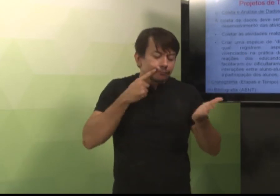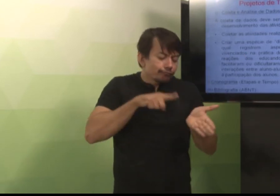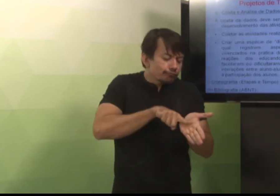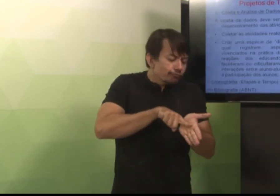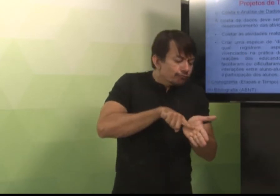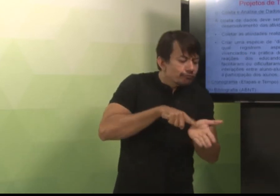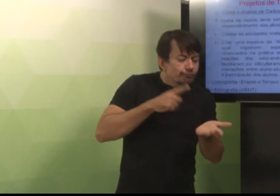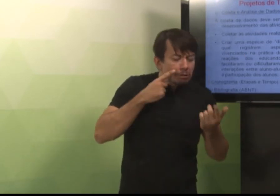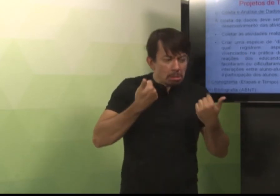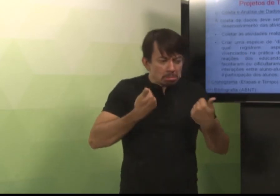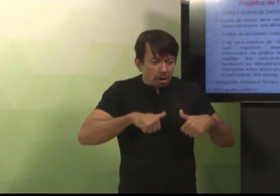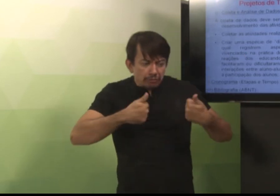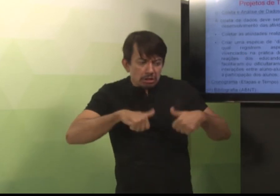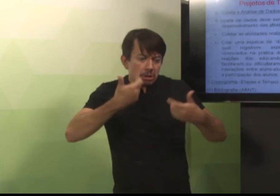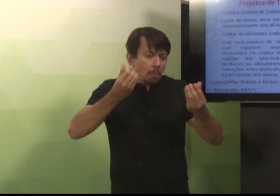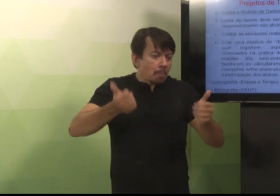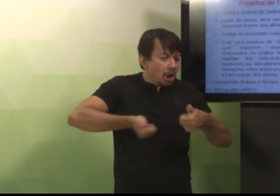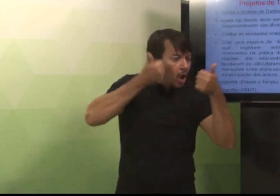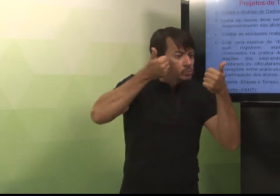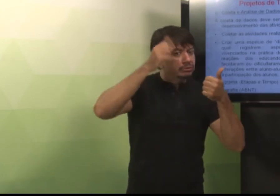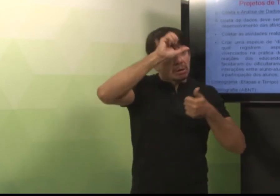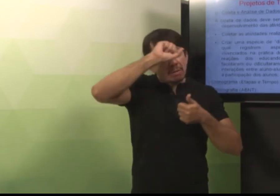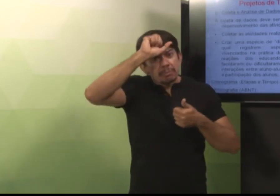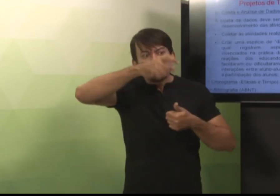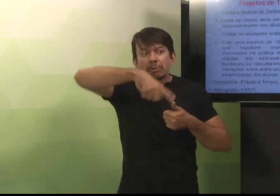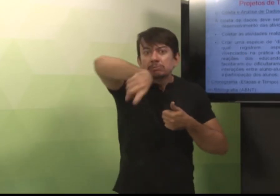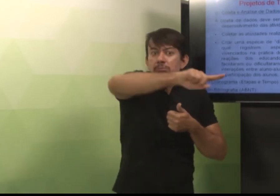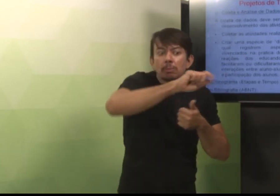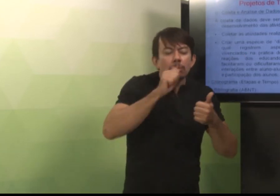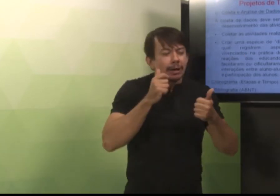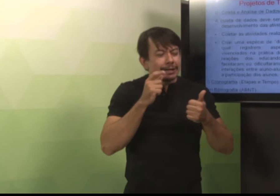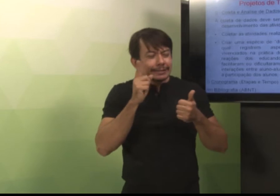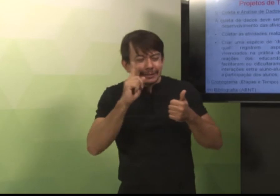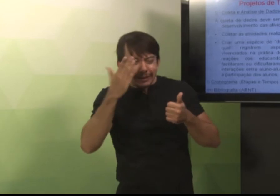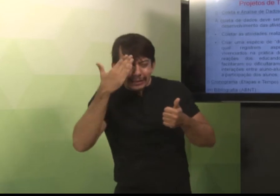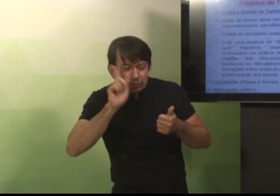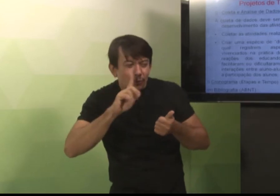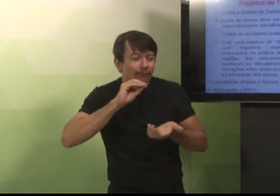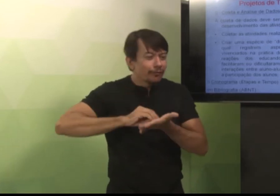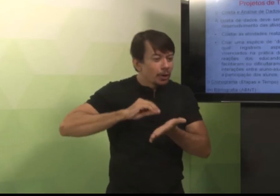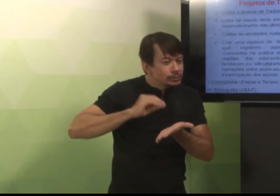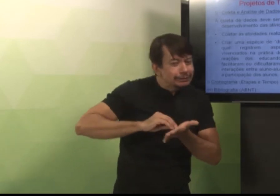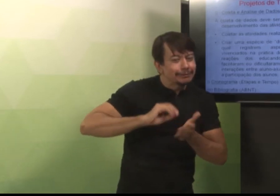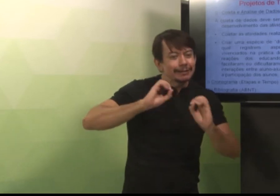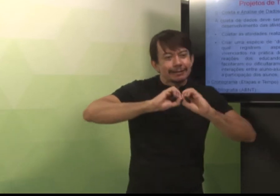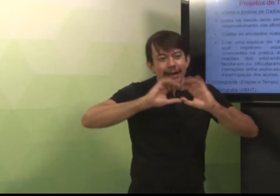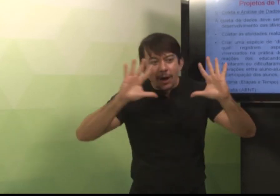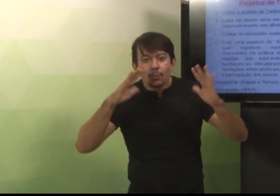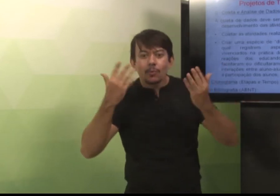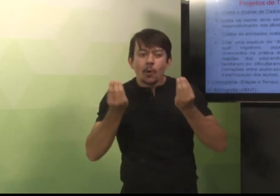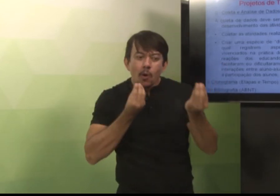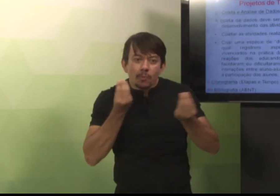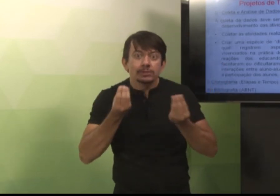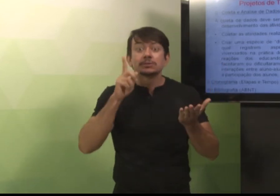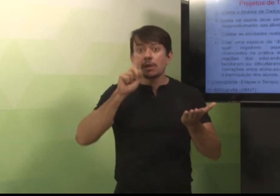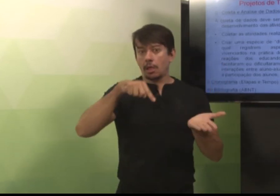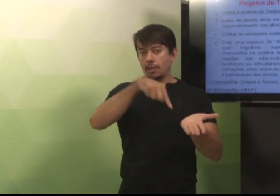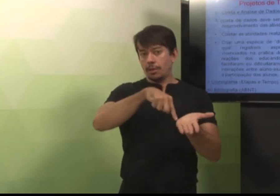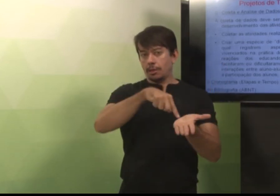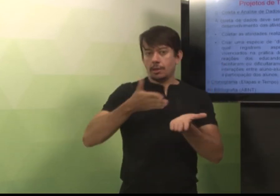o professor receberá esse material, que é a base da sua pesquisa, vai analisá-lo, vai perceber o que o aluno entendeu, o que não